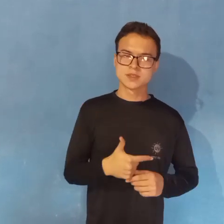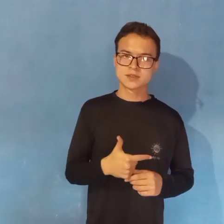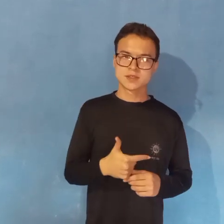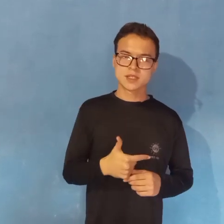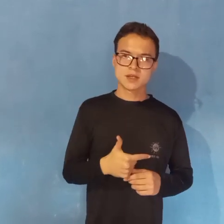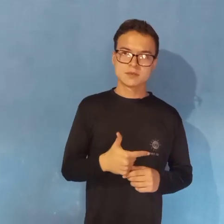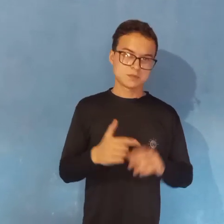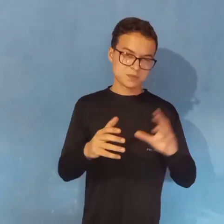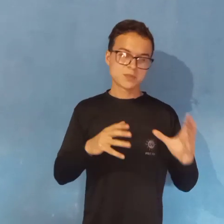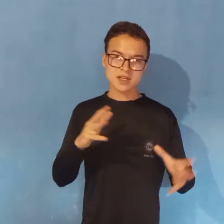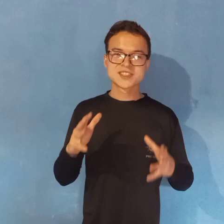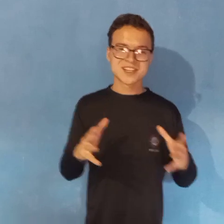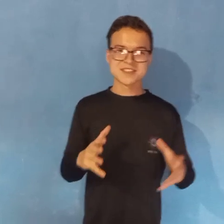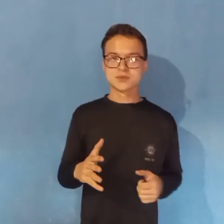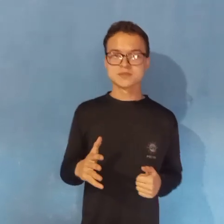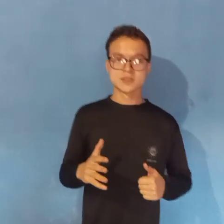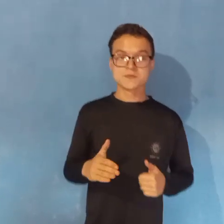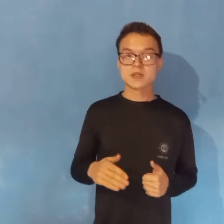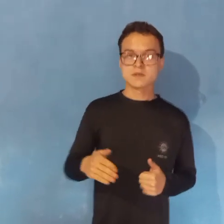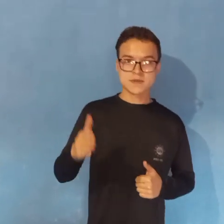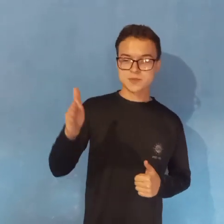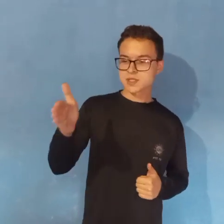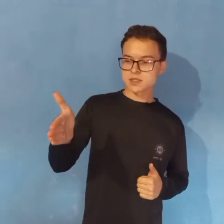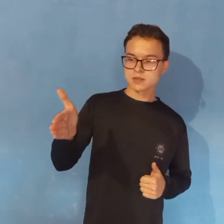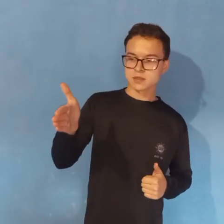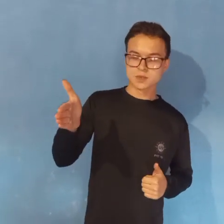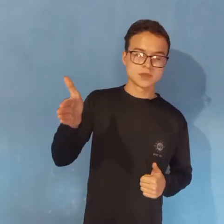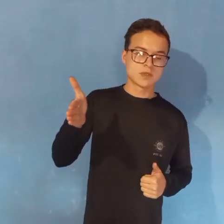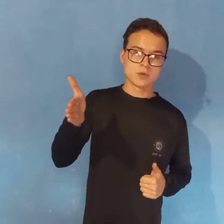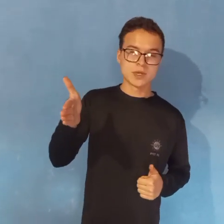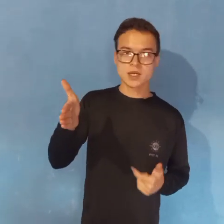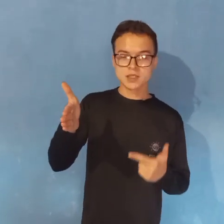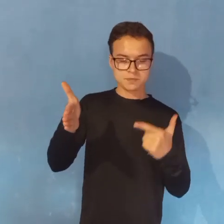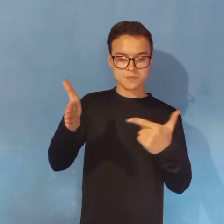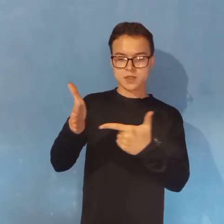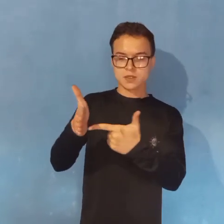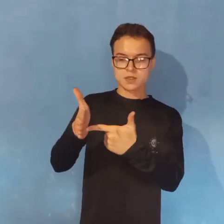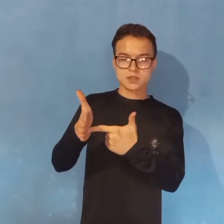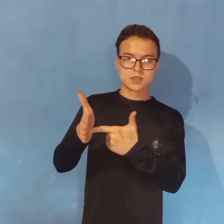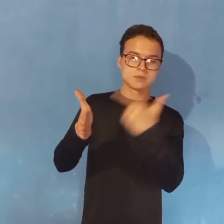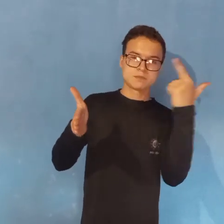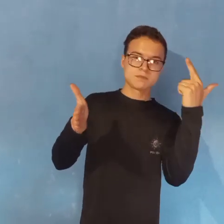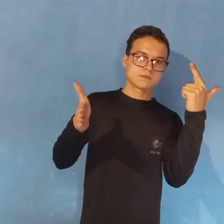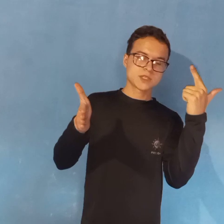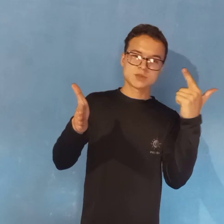22. Para tirar essa dúvida, fazemos assim, colocamos uma mão parada e